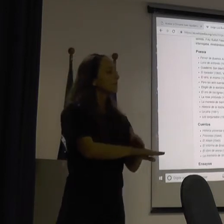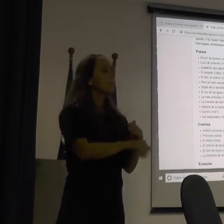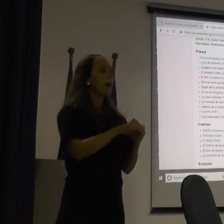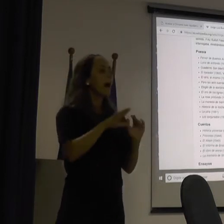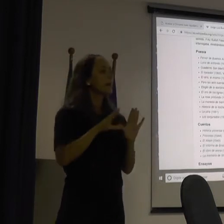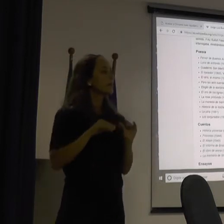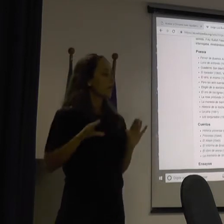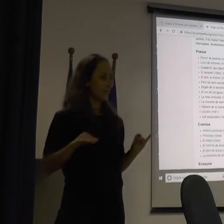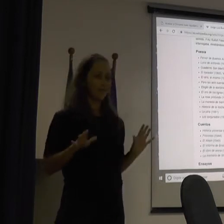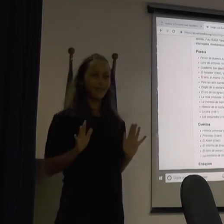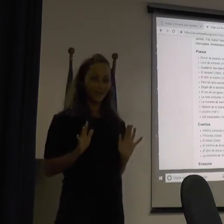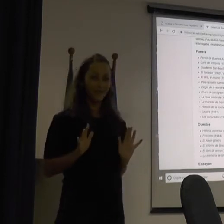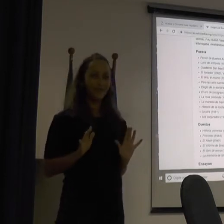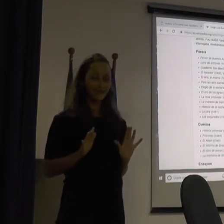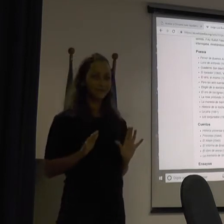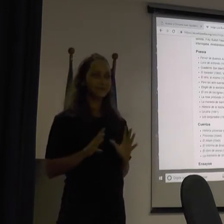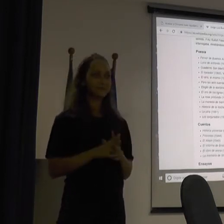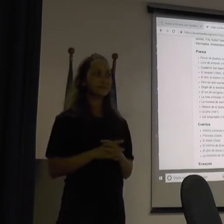estava inserido